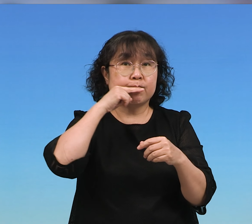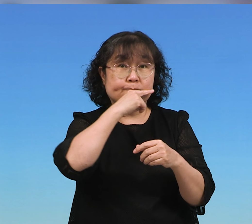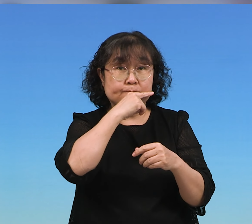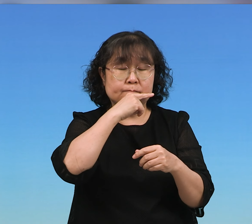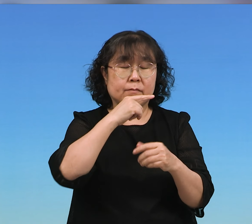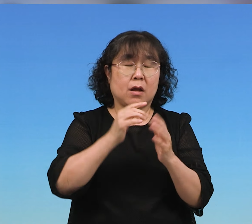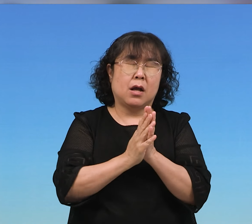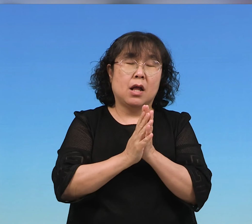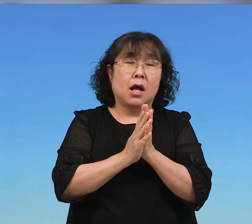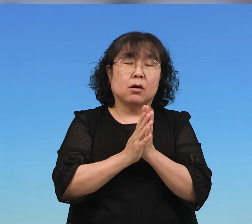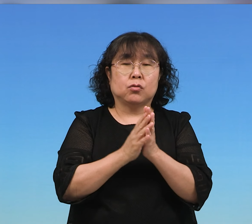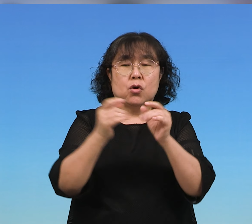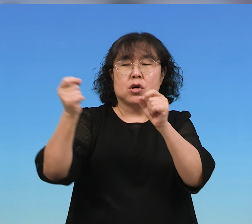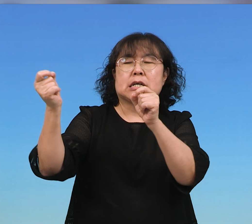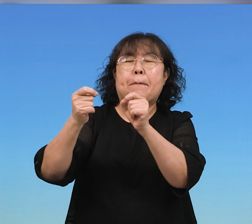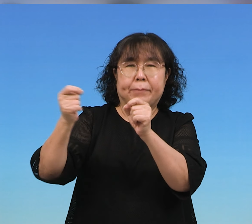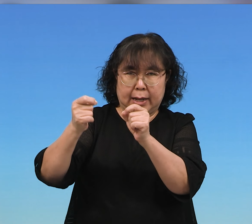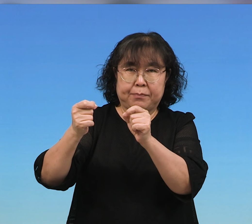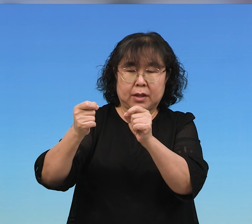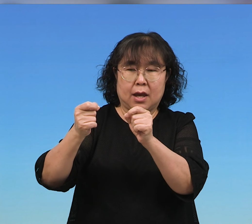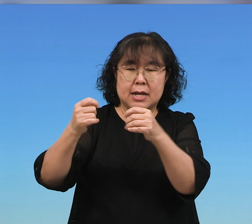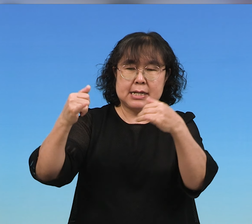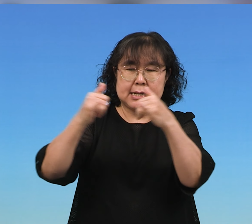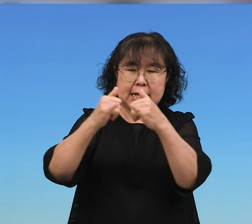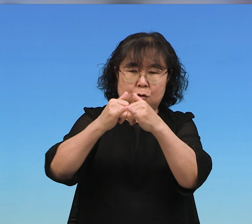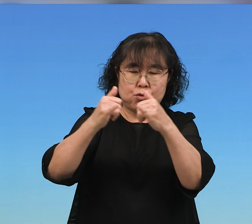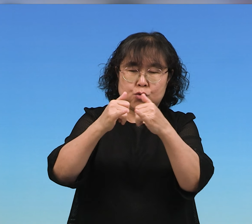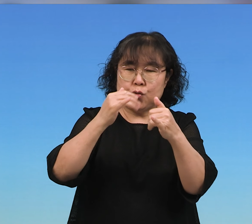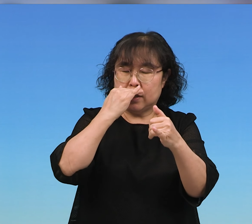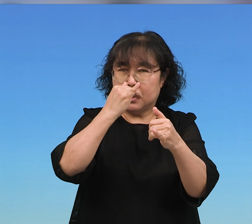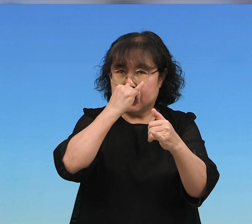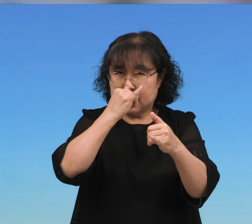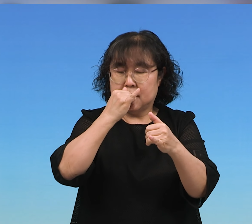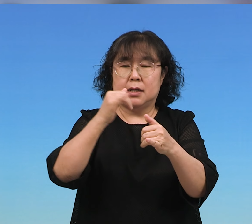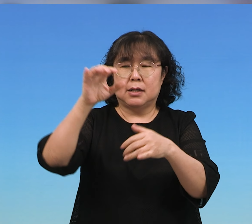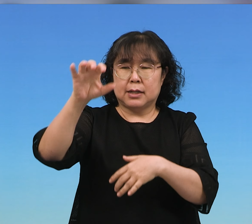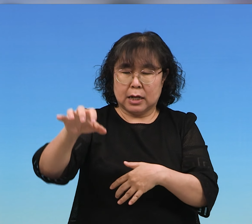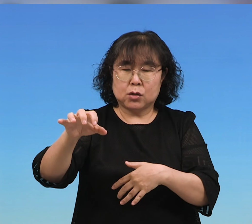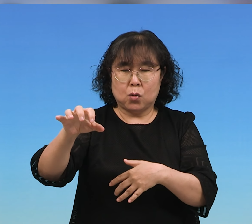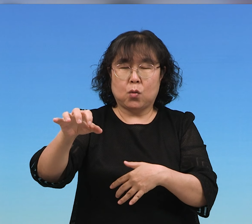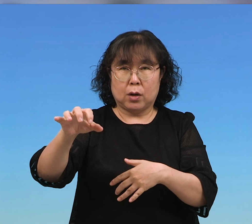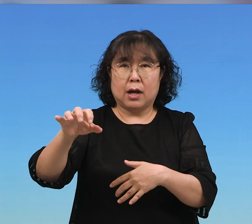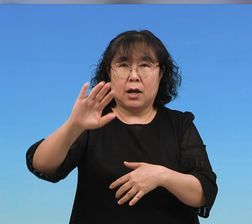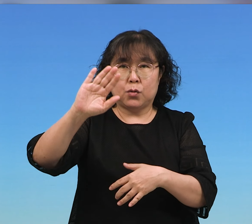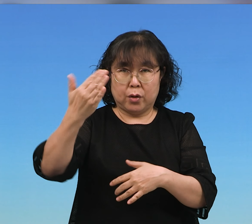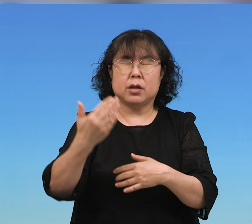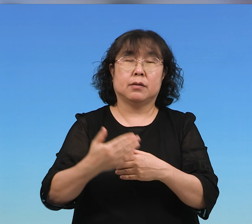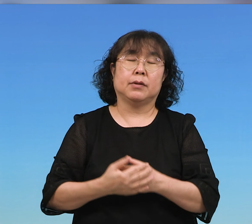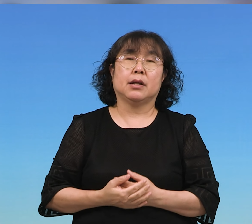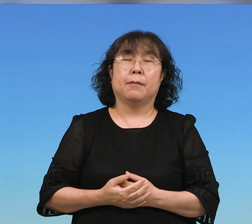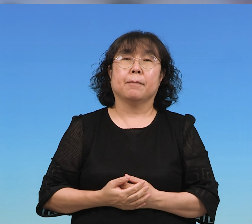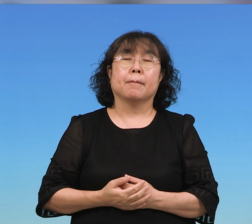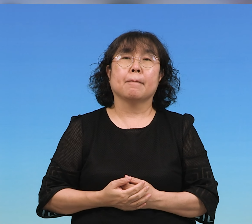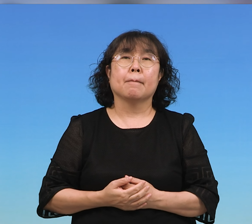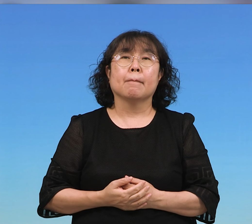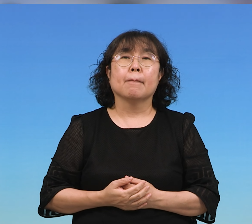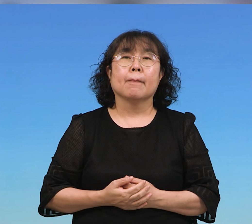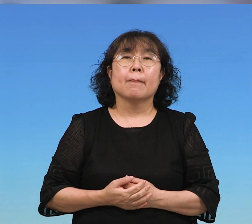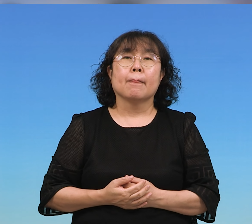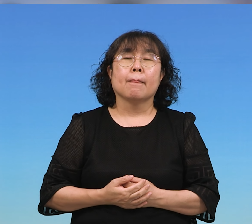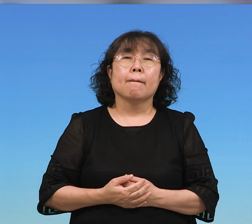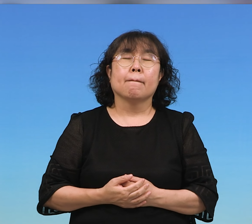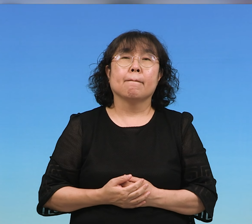미사일을 배치해가지고 얼마나 이게 군사적으로도 이게 큰 역할을 했는지 모른다. 이게 이제 놀라운